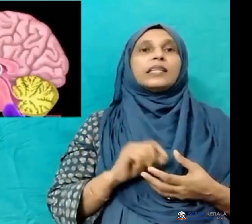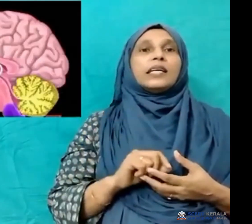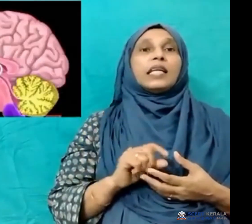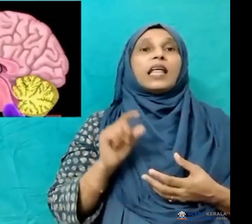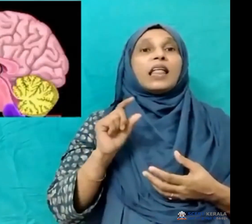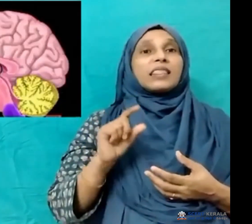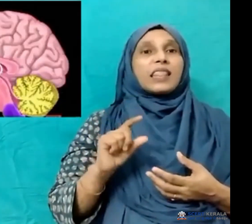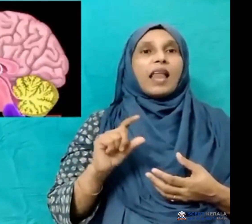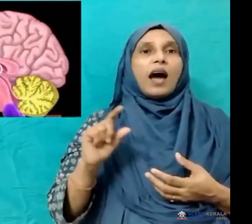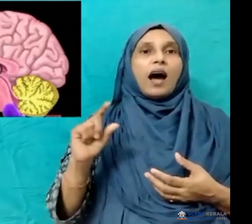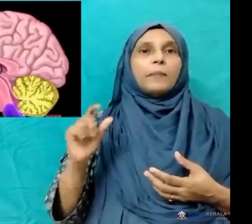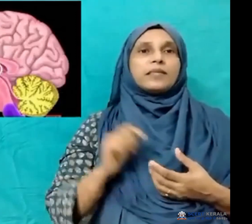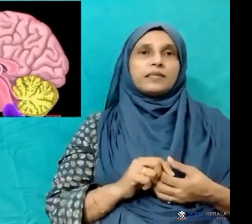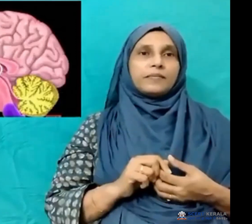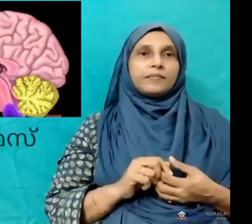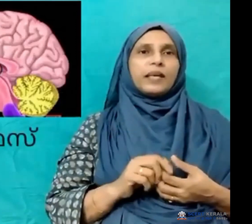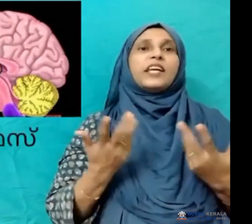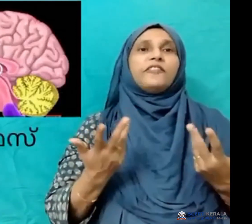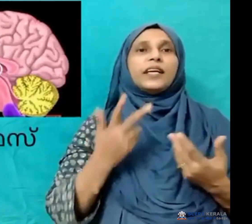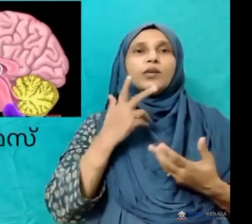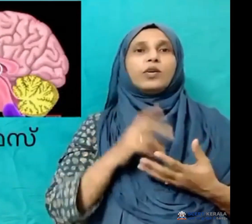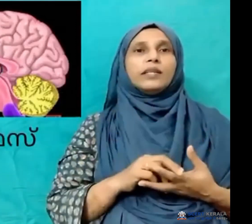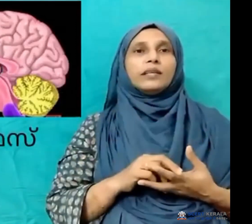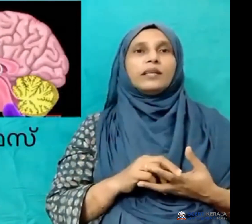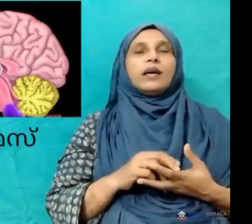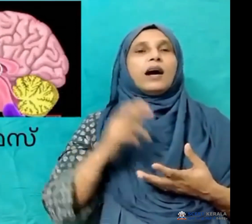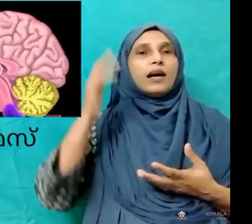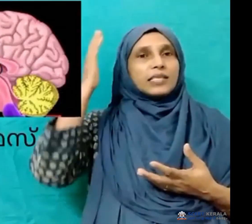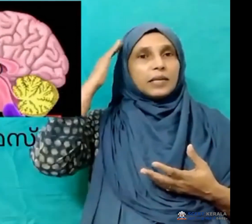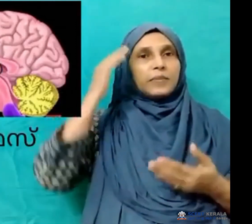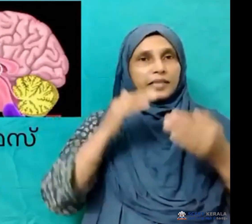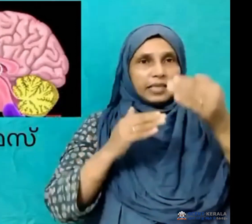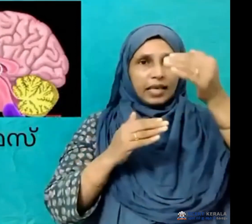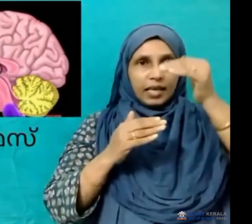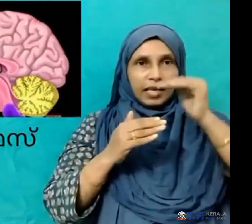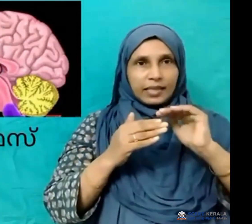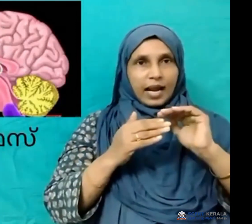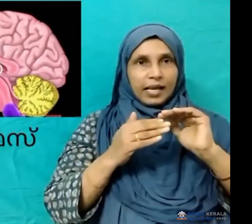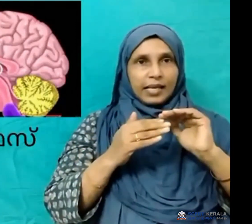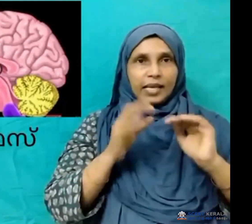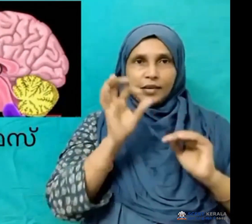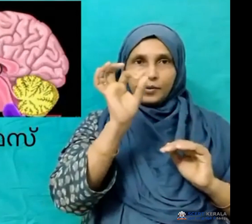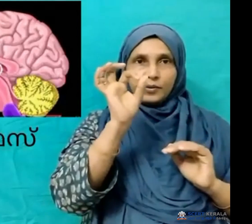ഇതെന്താണ് തലാമസ്. അത് എവിടെയാണുള്ളത്, ആ സെറിബെല്ലത്തിന്റെ താഴെ അല്ലെ, ഒരു